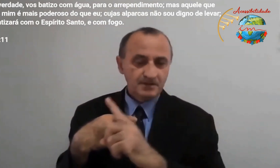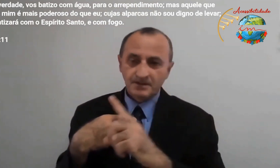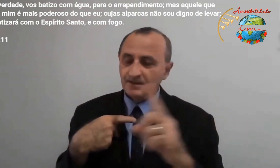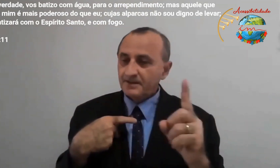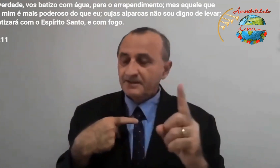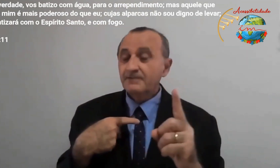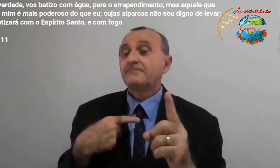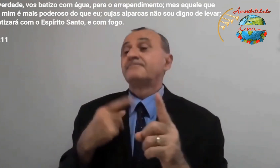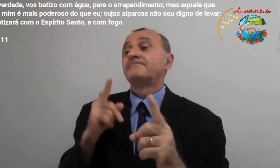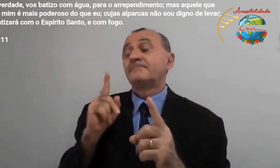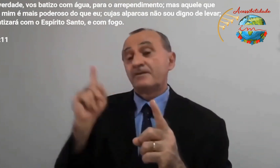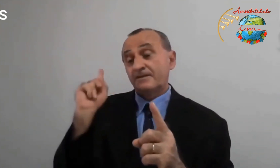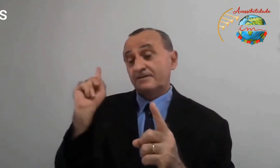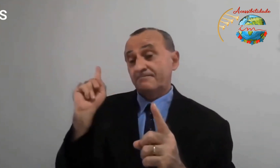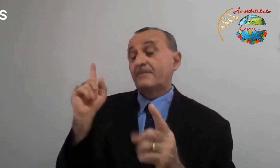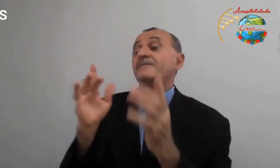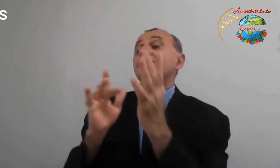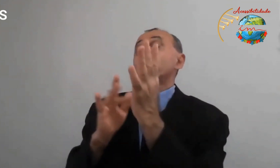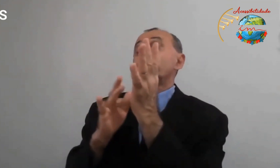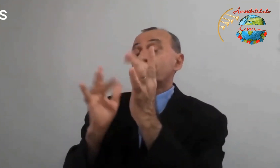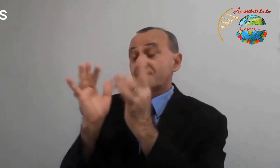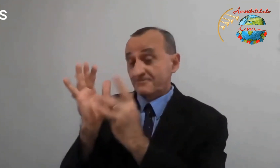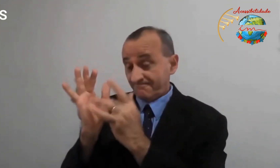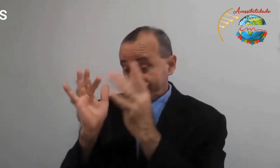Não. Veja, é Jesus Cristo.